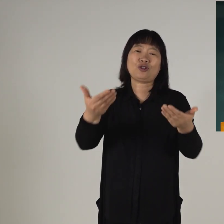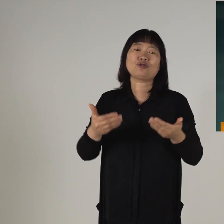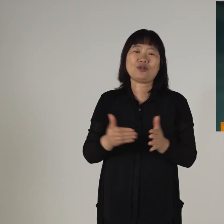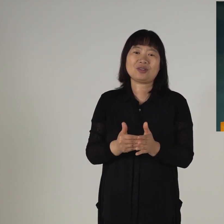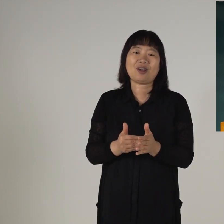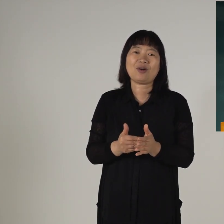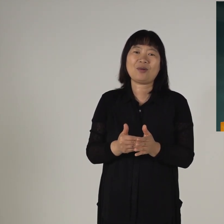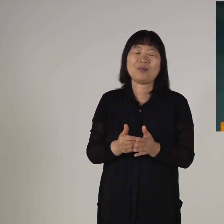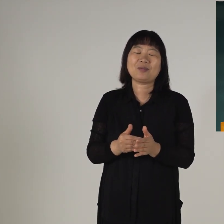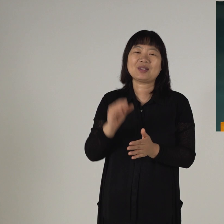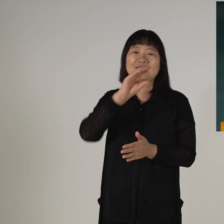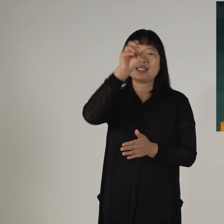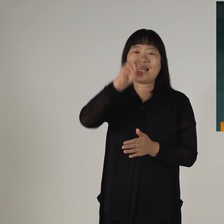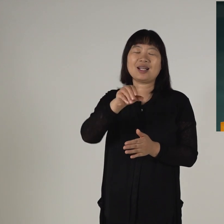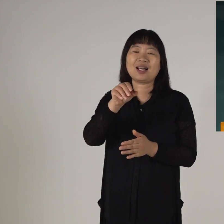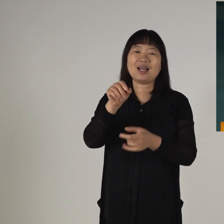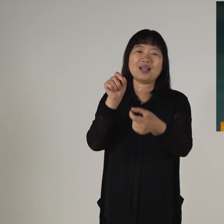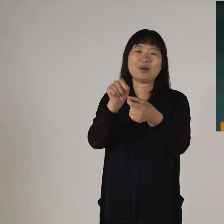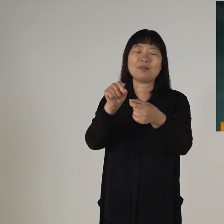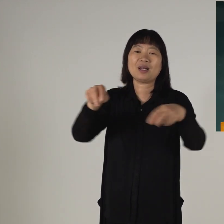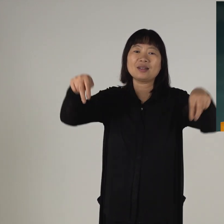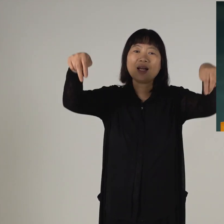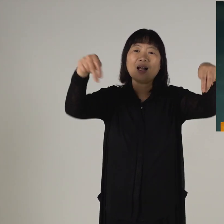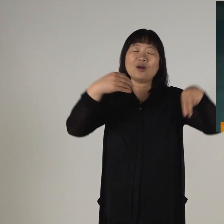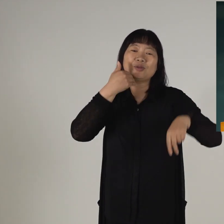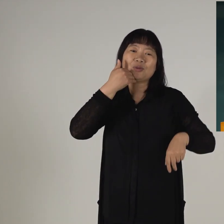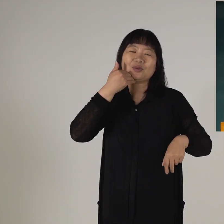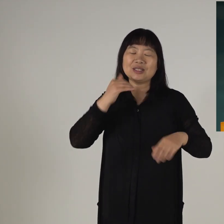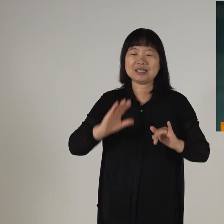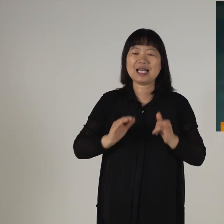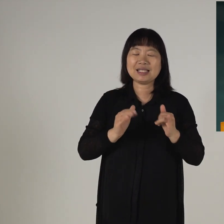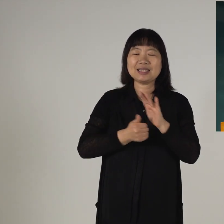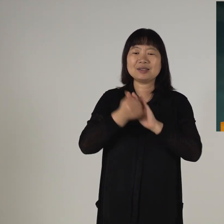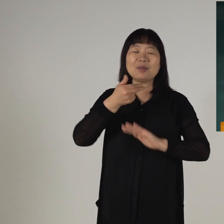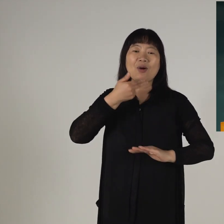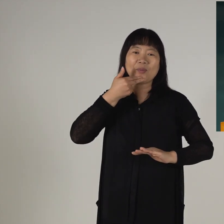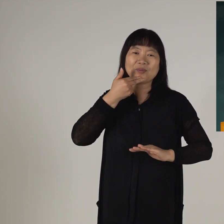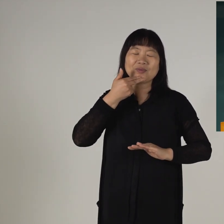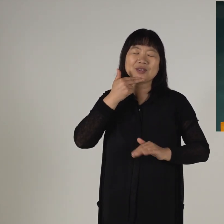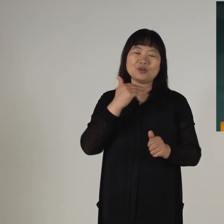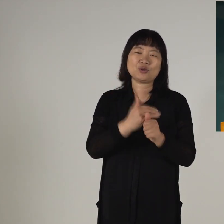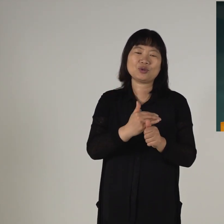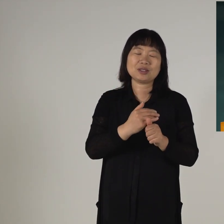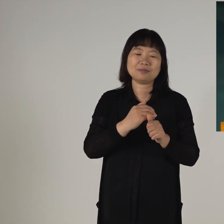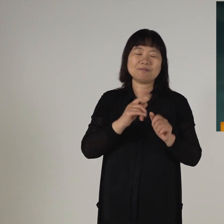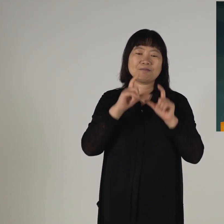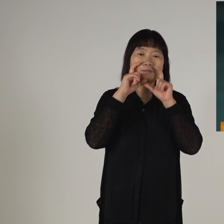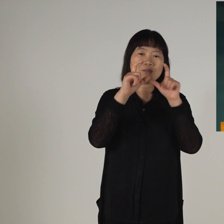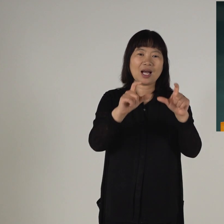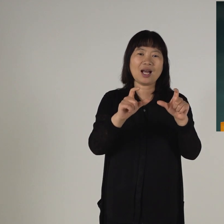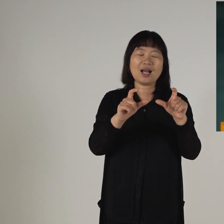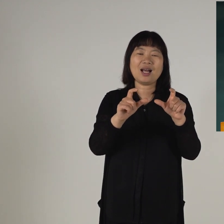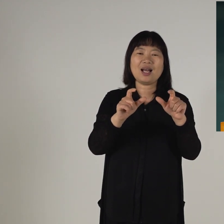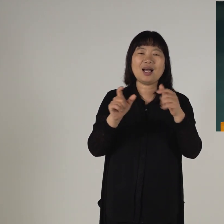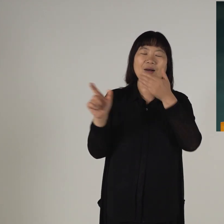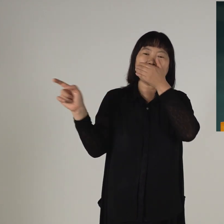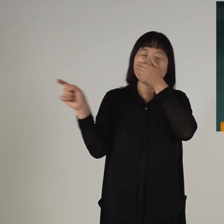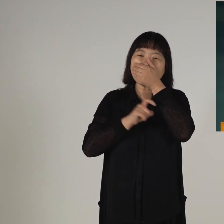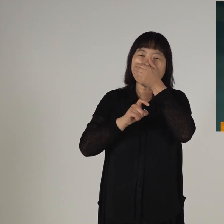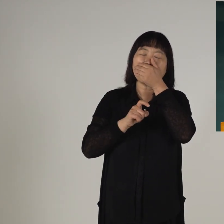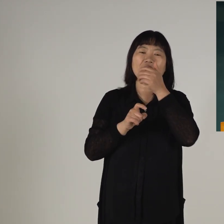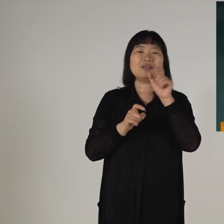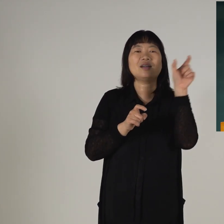누가 달려있던가요? 이 땅에 희망이 없이 사형 언도가 내려진 양편